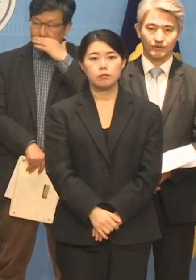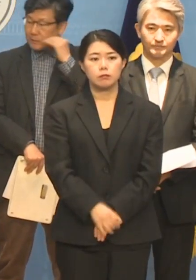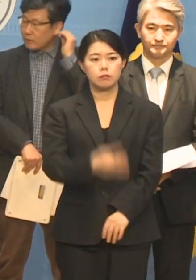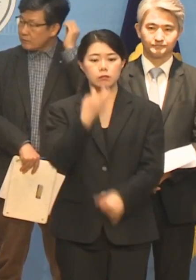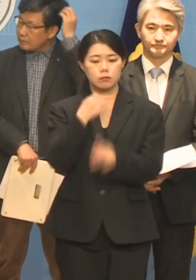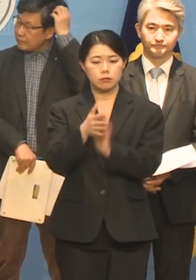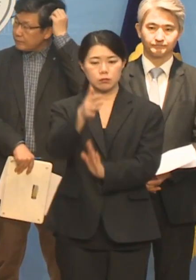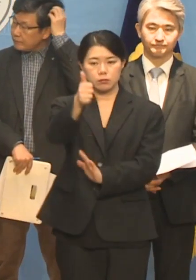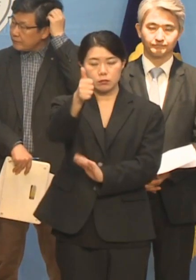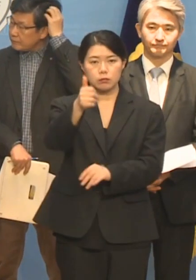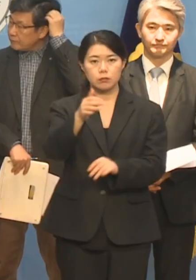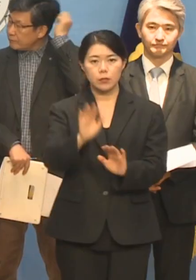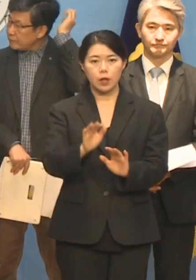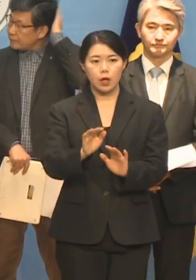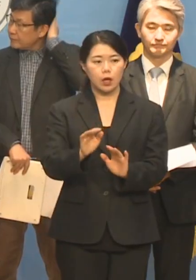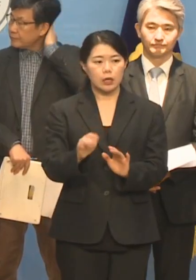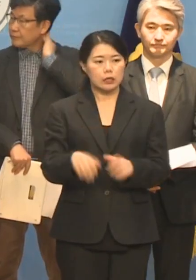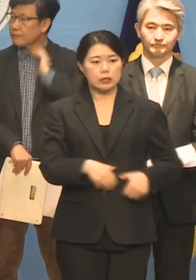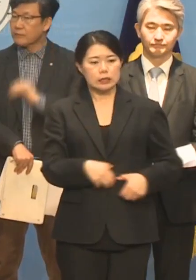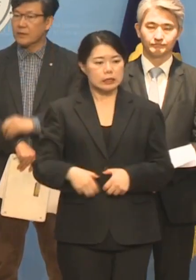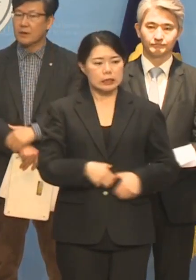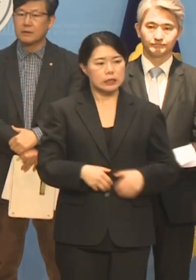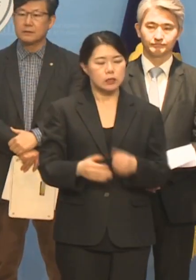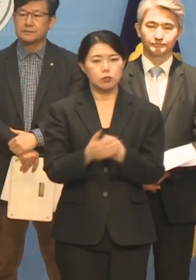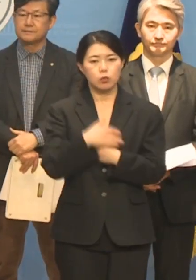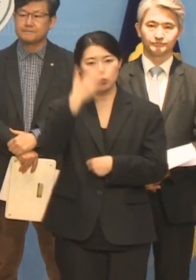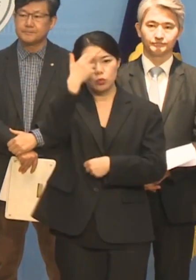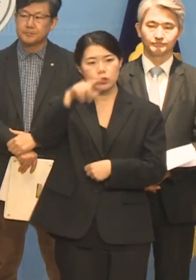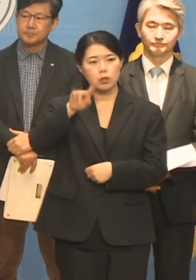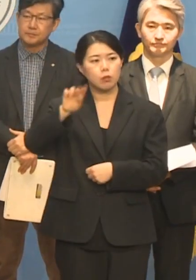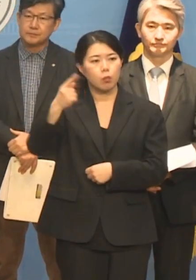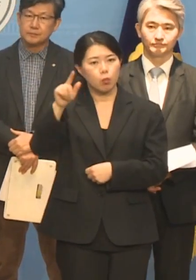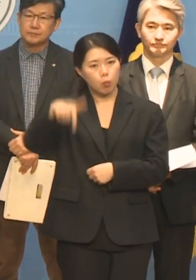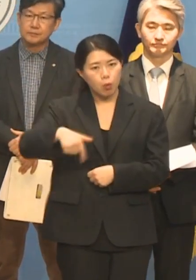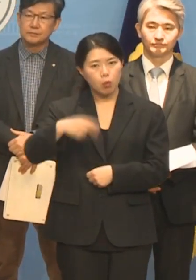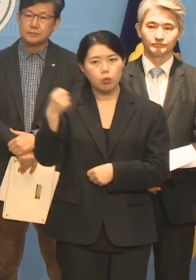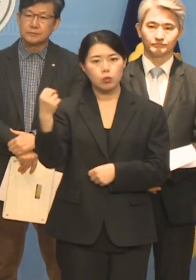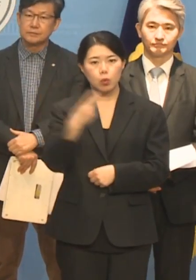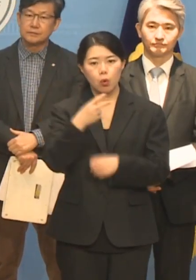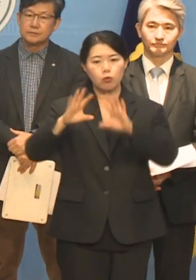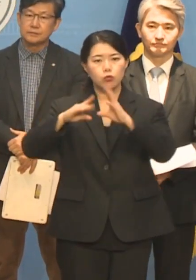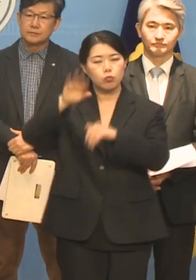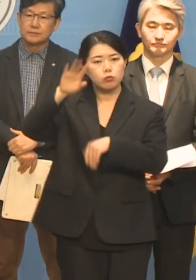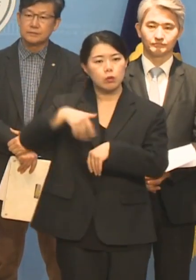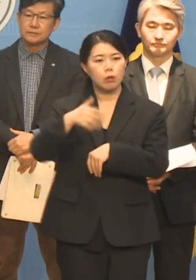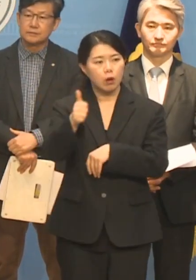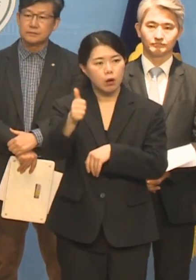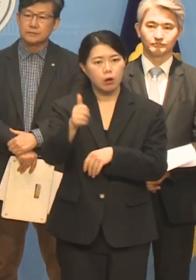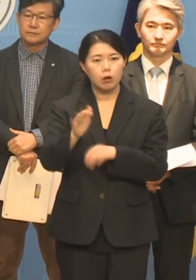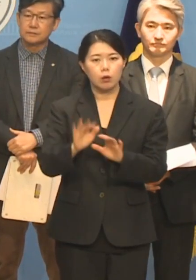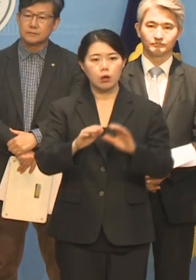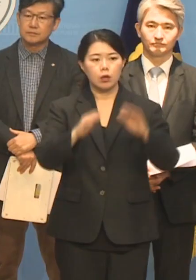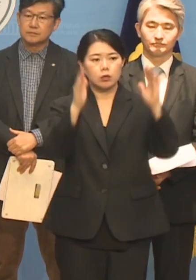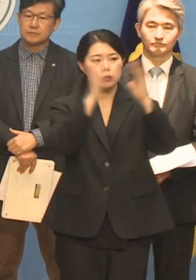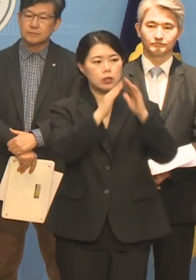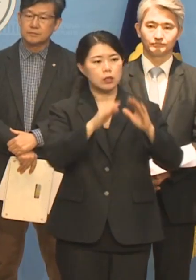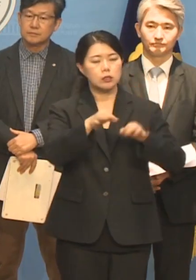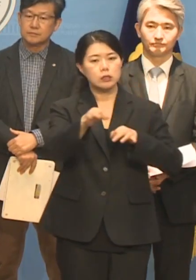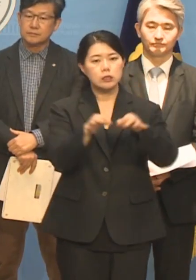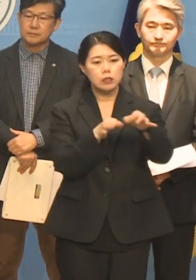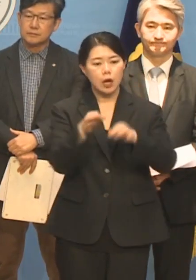오세훈 시장의 헛발질에 최상목 권한대행과 박상우 국토부 장관이 주택시장